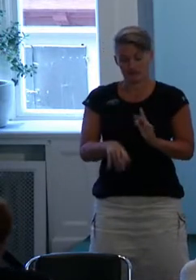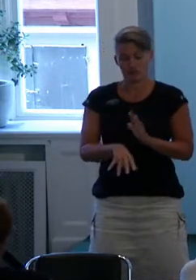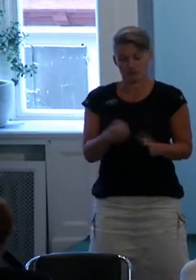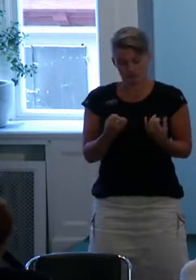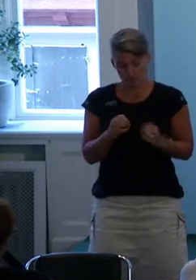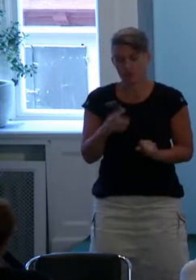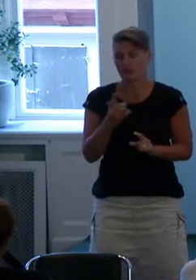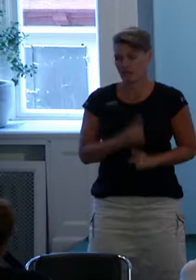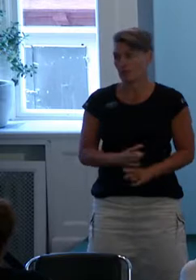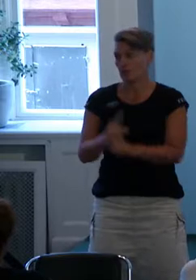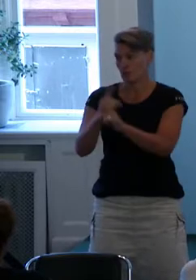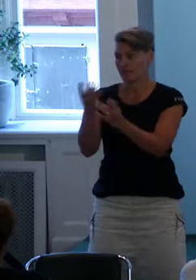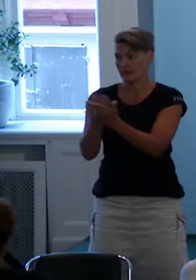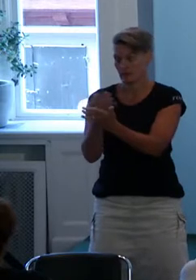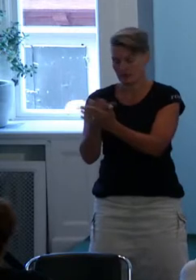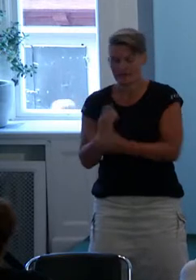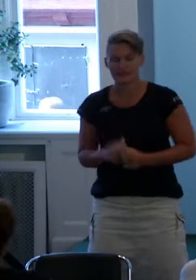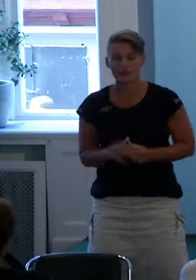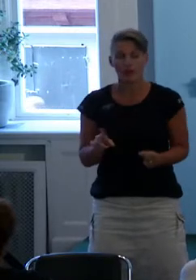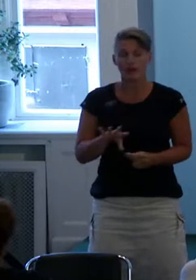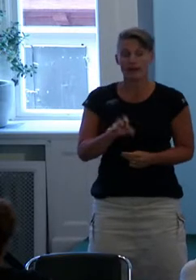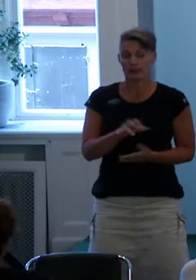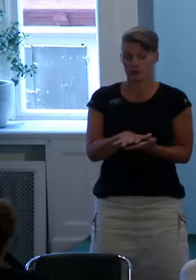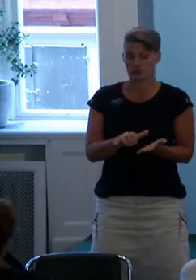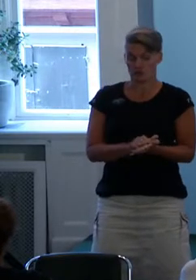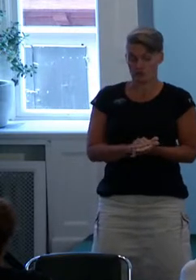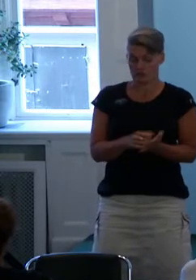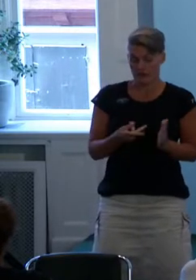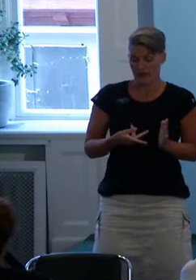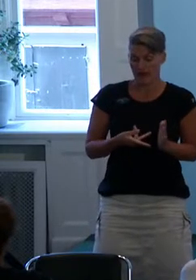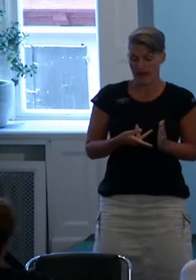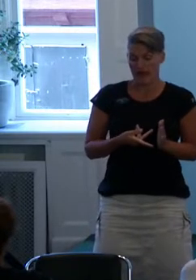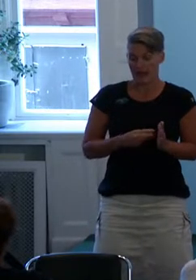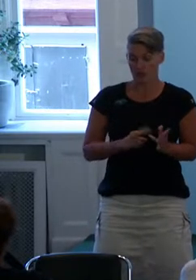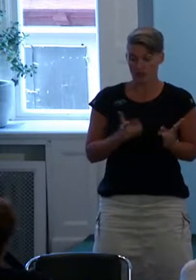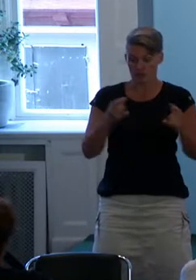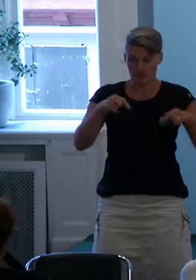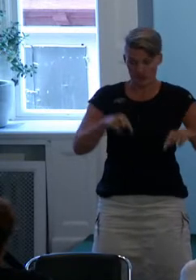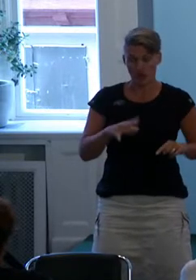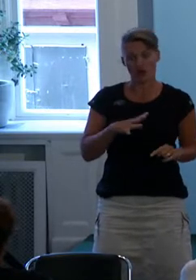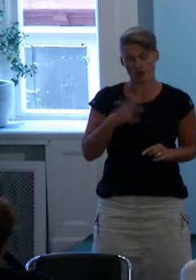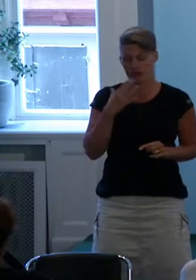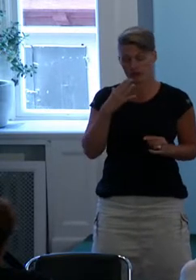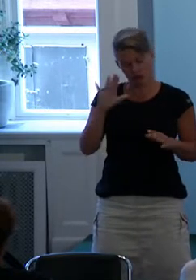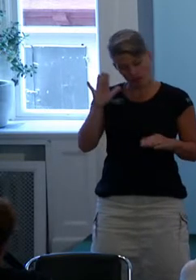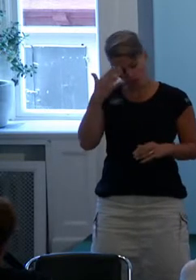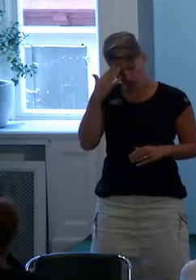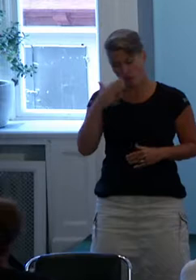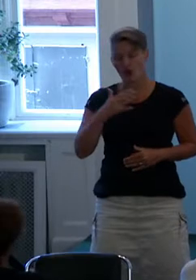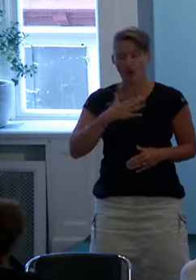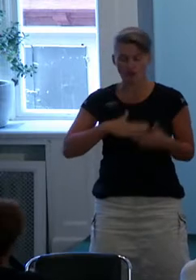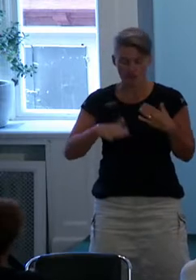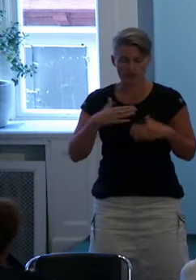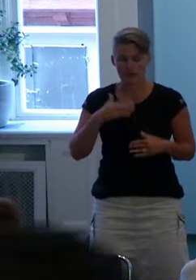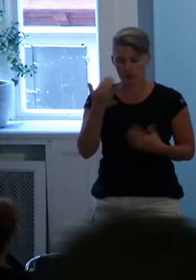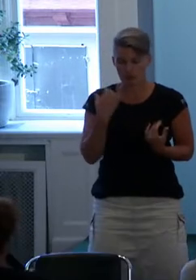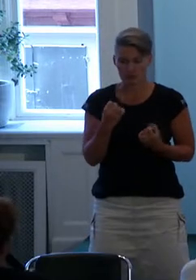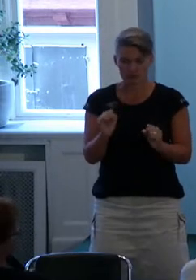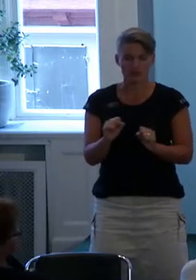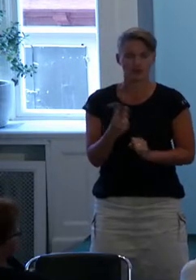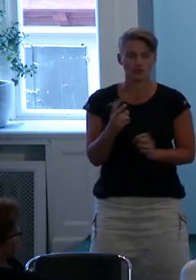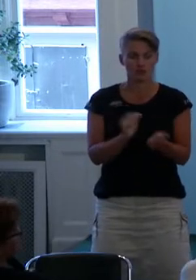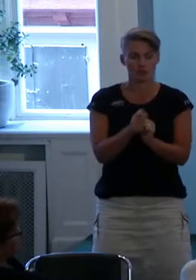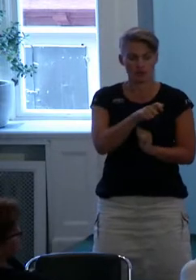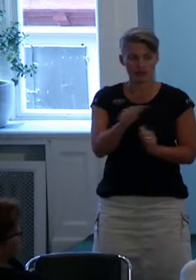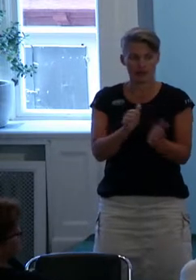att följas upp nationellt. Så Region Skåne som är arrangör av detta ska förtydligas har ju då haft en förmåga och vilja att trycka på. Två politiker